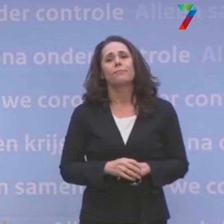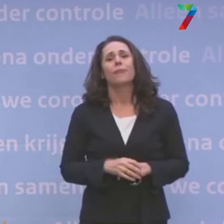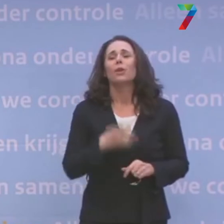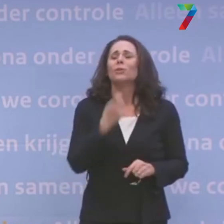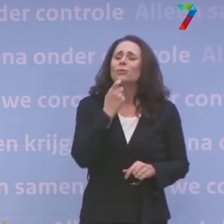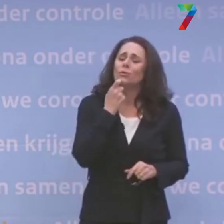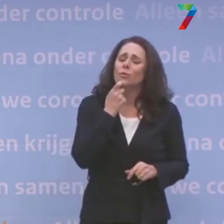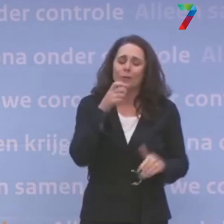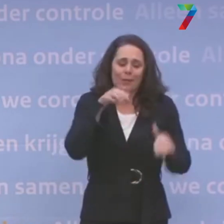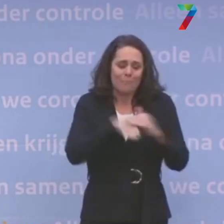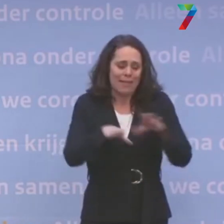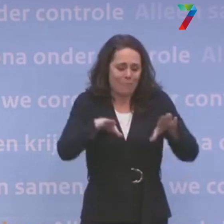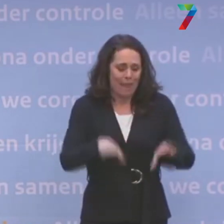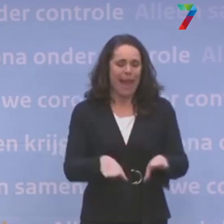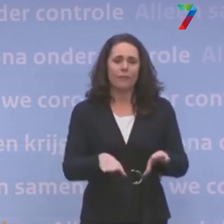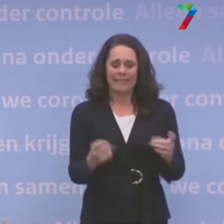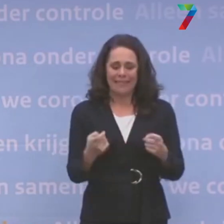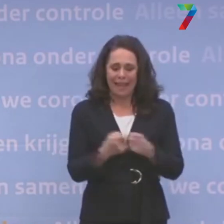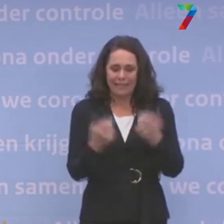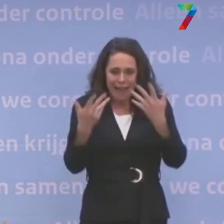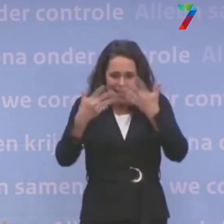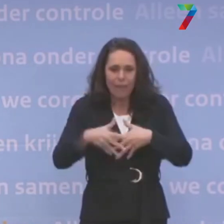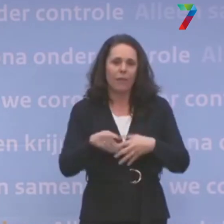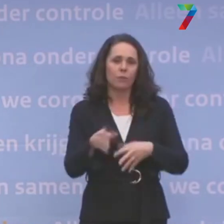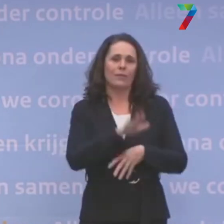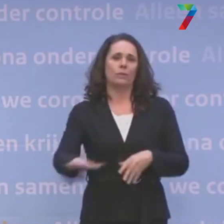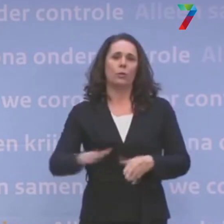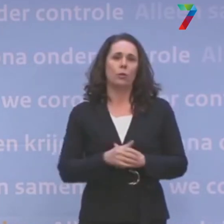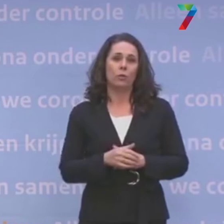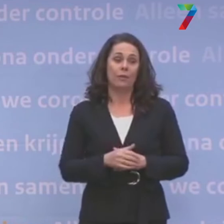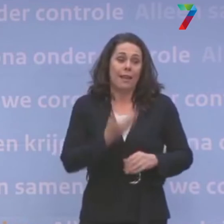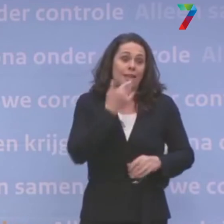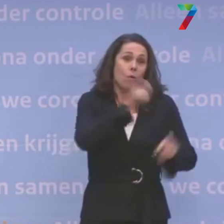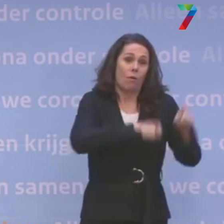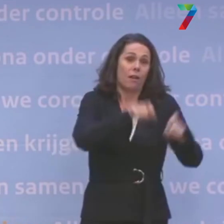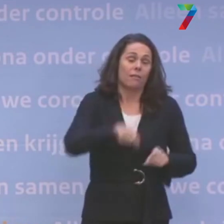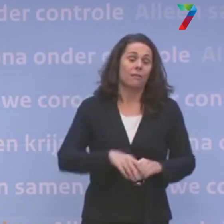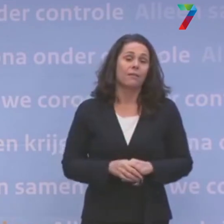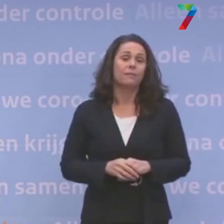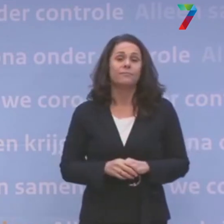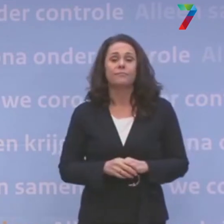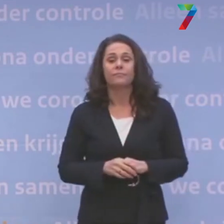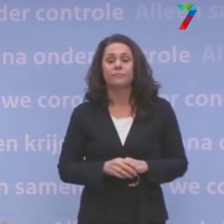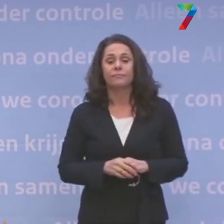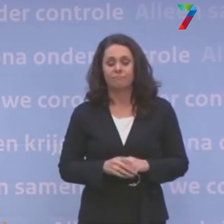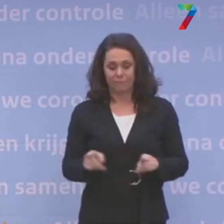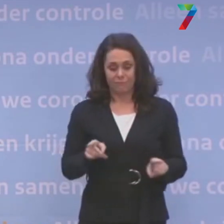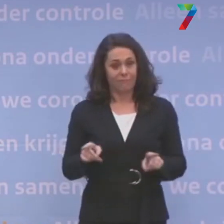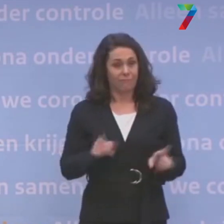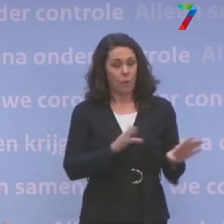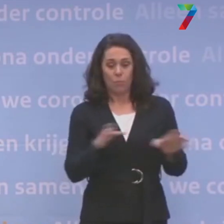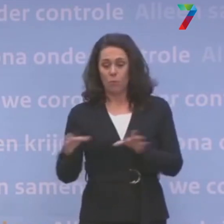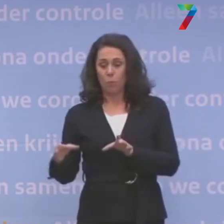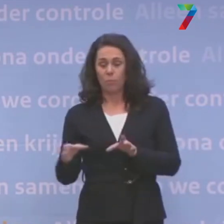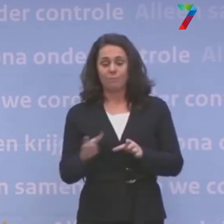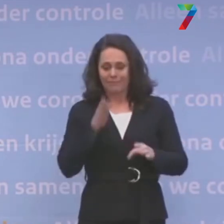Natuurlijk is gedwongen binnenzitten extra ingewikkeld voor kinderen en jongeren, voor wie de directe risico's van het